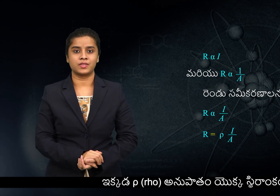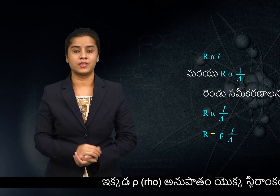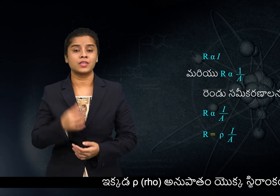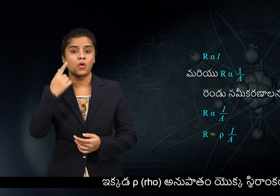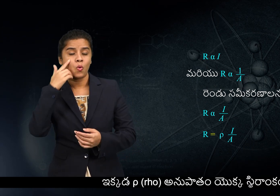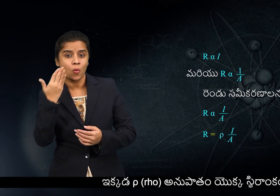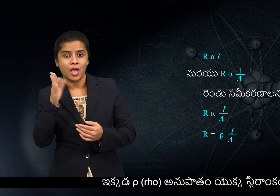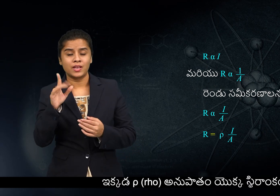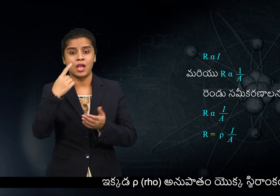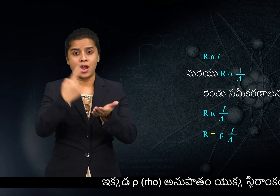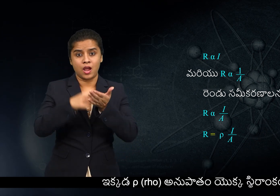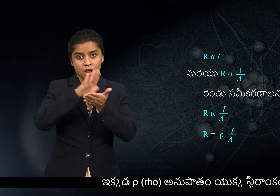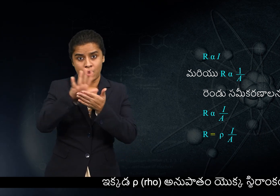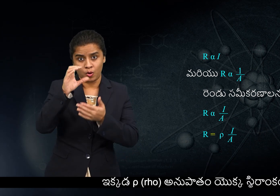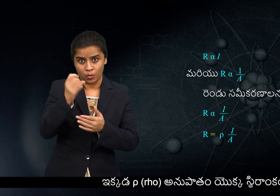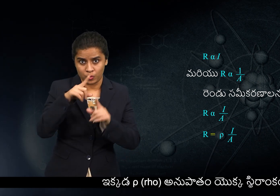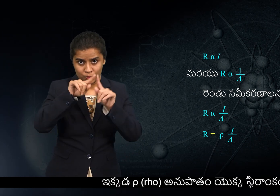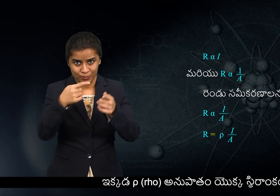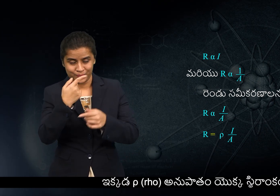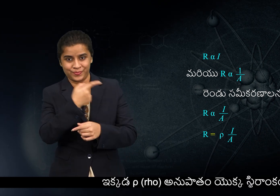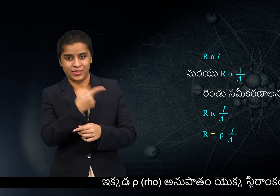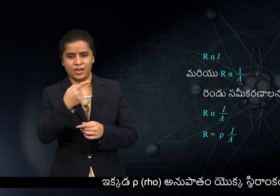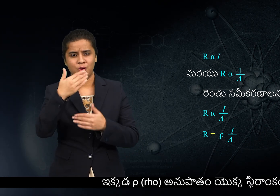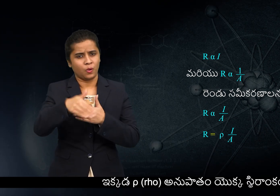ఇక్కడ రో అనుపాతం యొక్క స్థిరాంకం